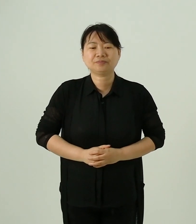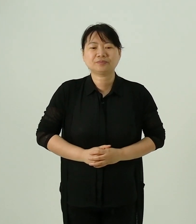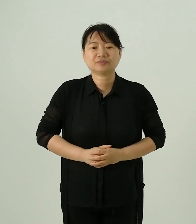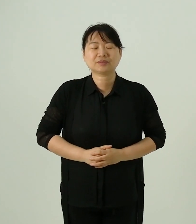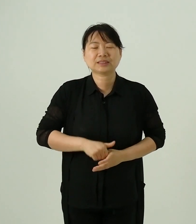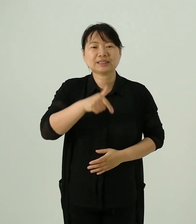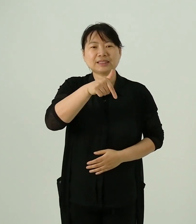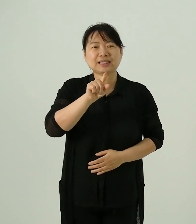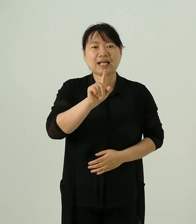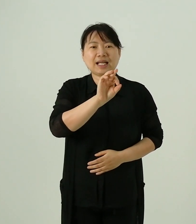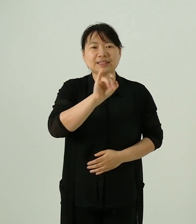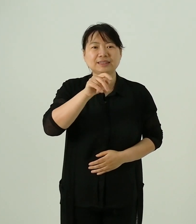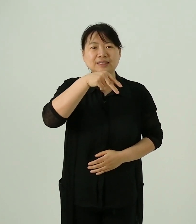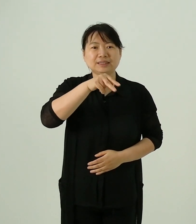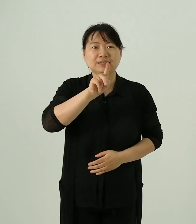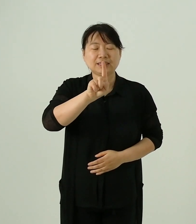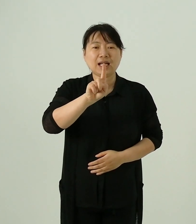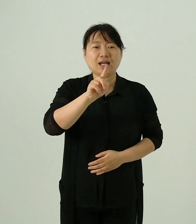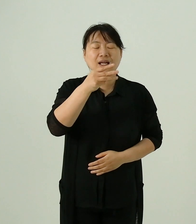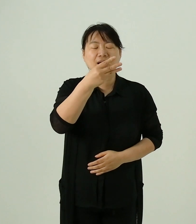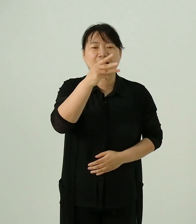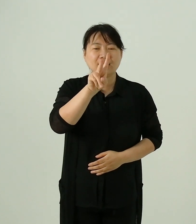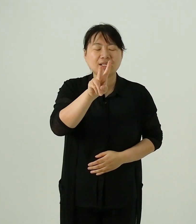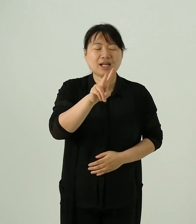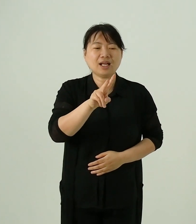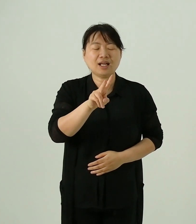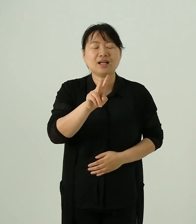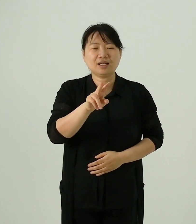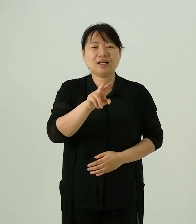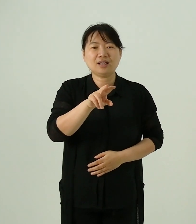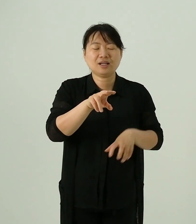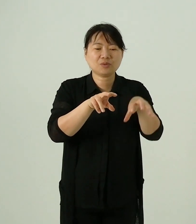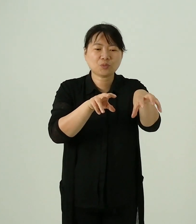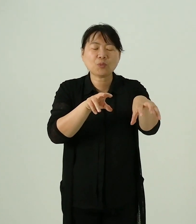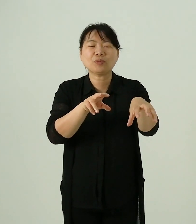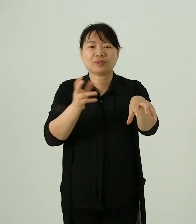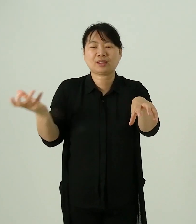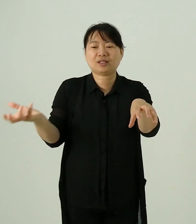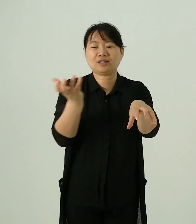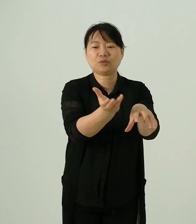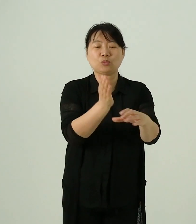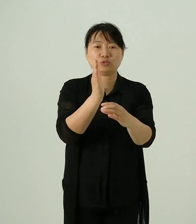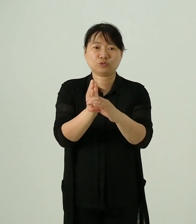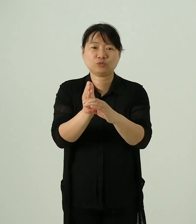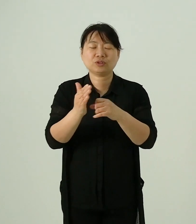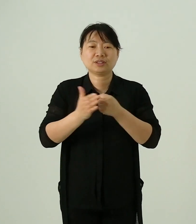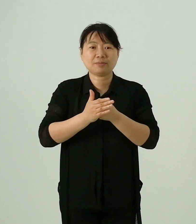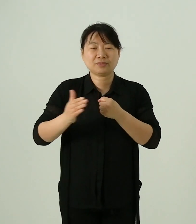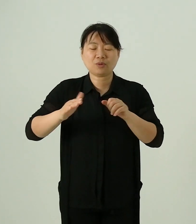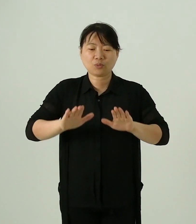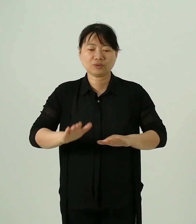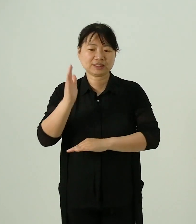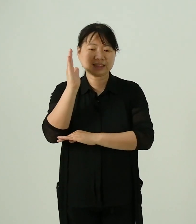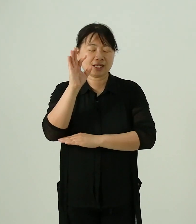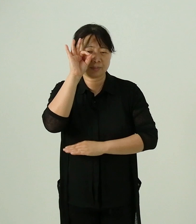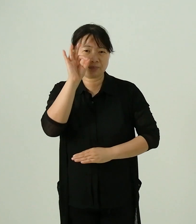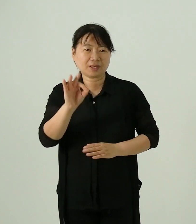건너편 가이사랴 빌립보 쪽으로 이동을 하고 있는 중이에요. 자, 그러니까 오늘